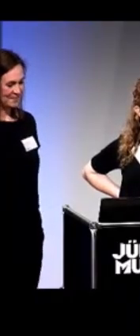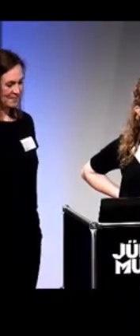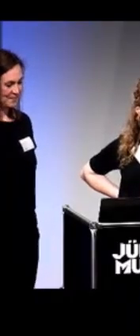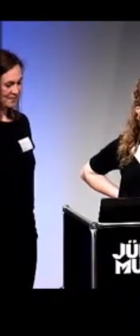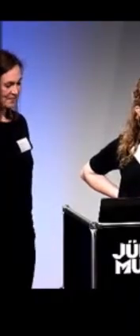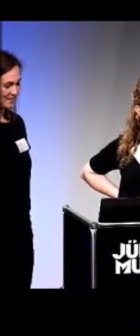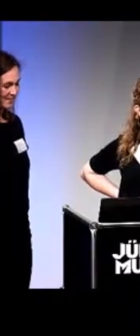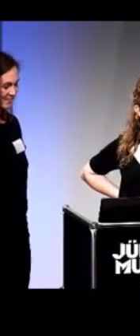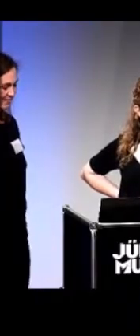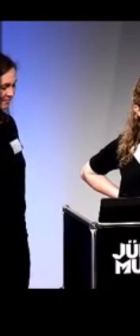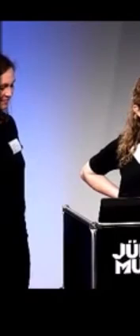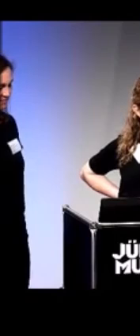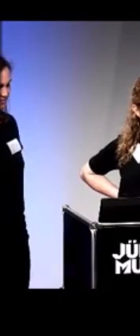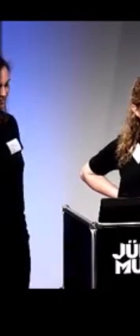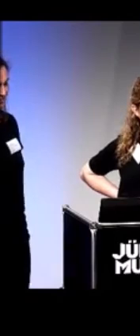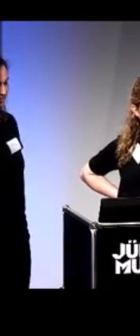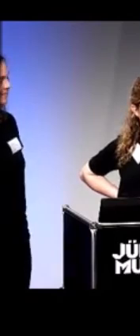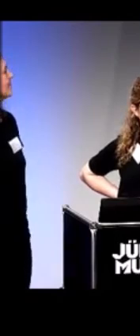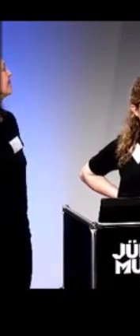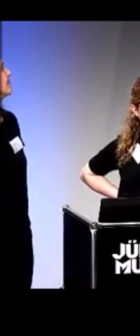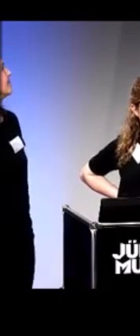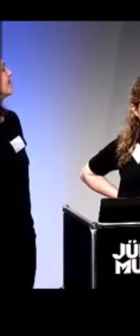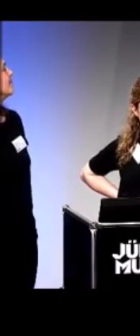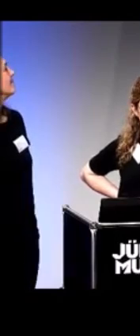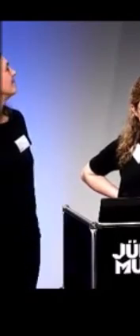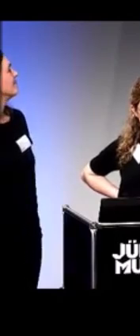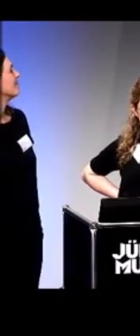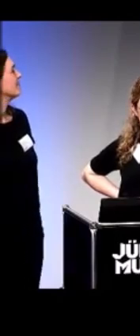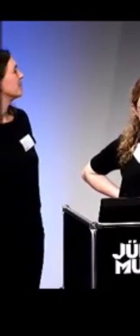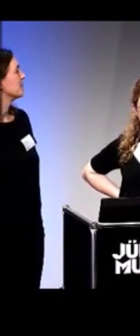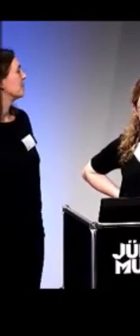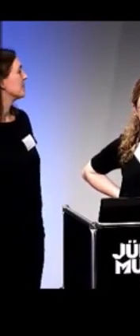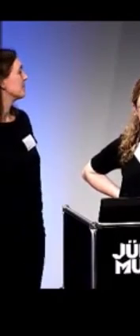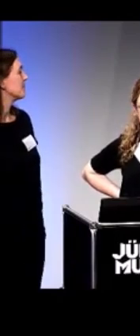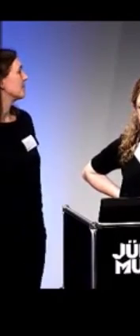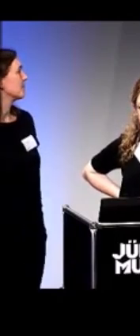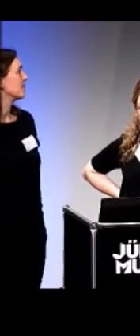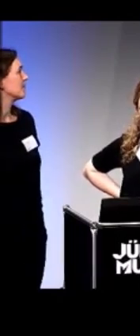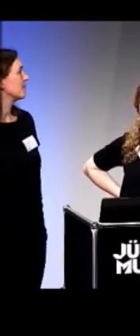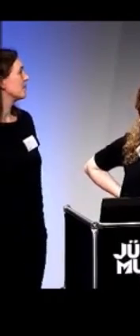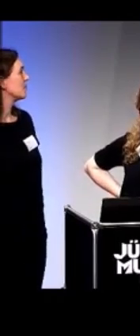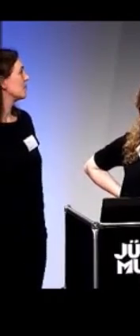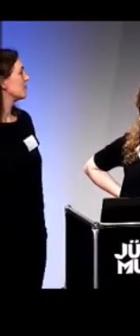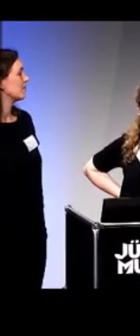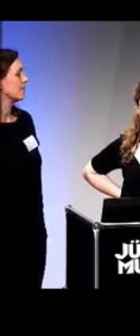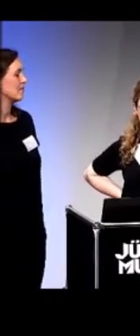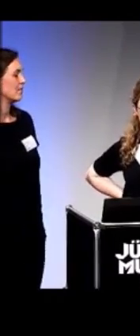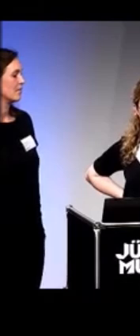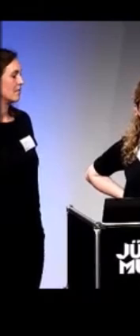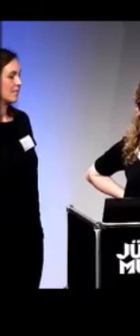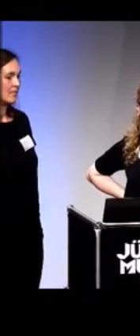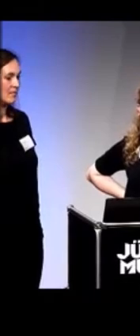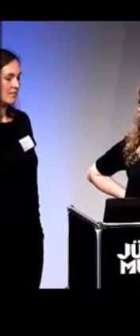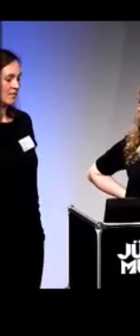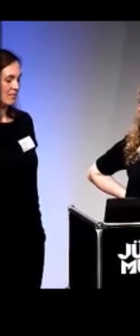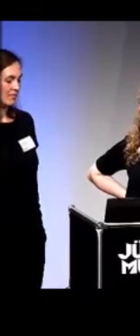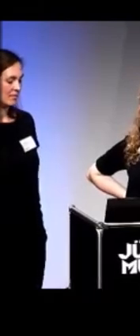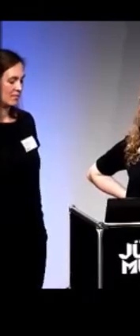führen, vorstellen. Und uns ist wichtig, dass dies ein Null-Euro-Projekt ist. Also wir haben natürlich